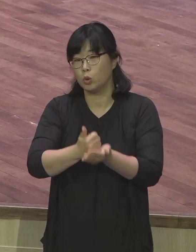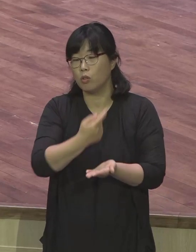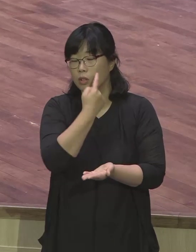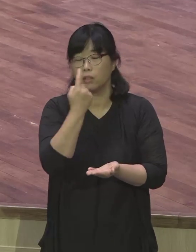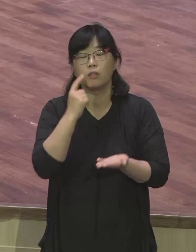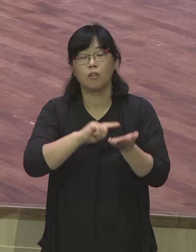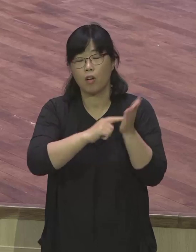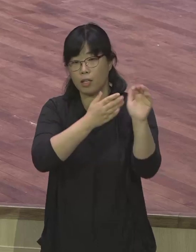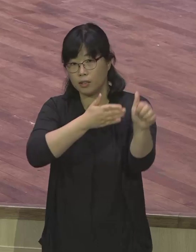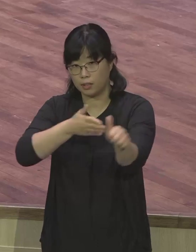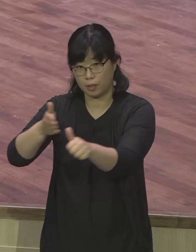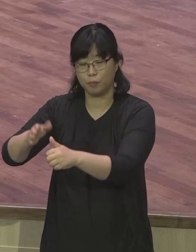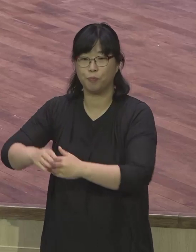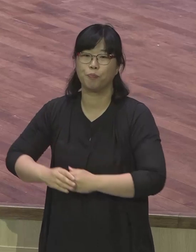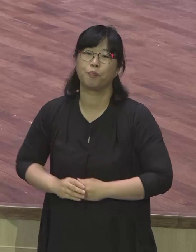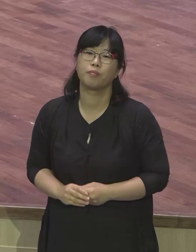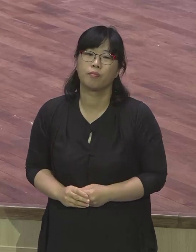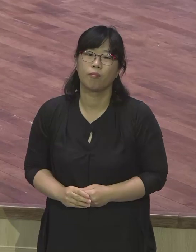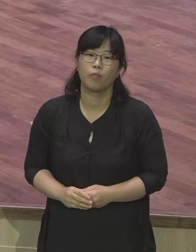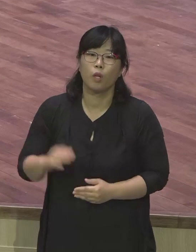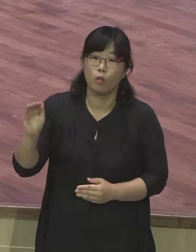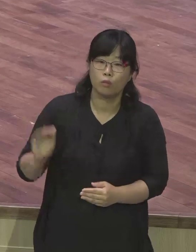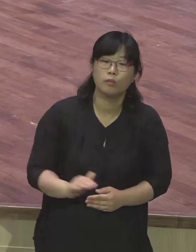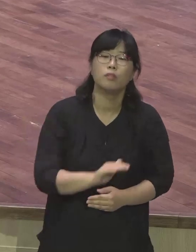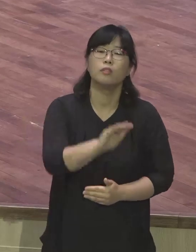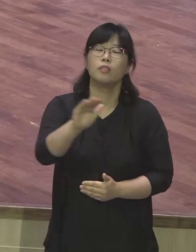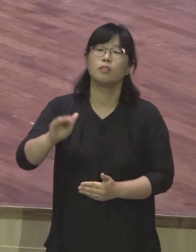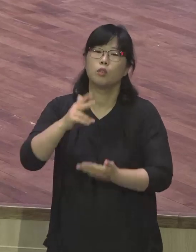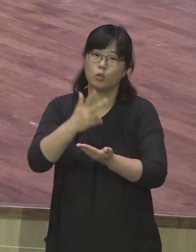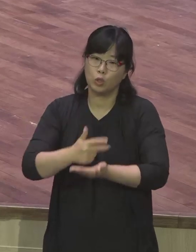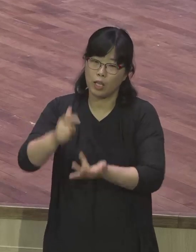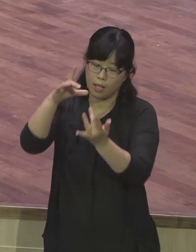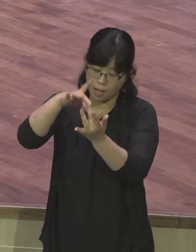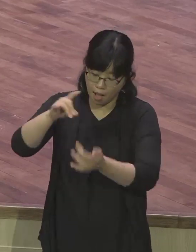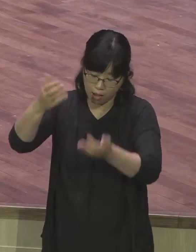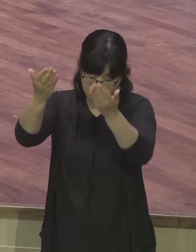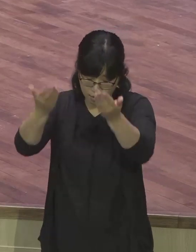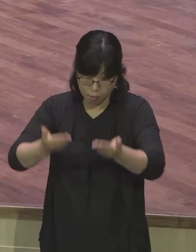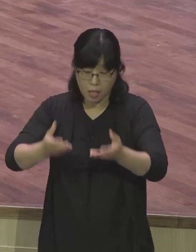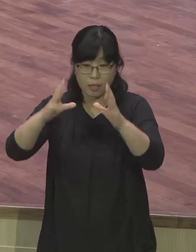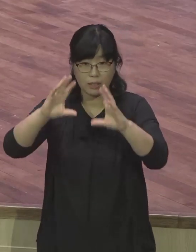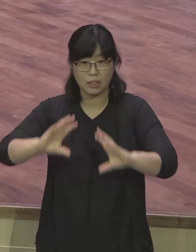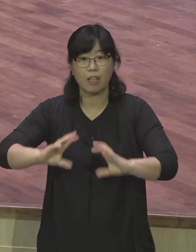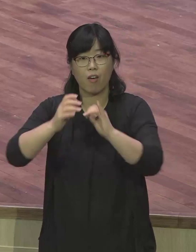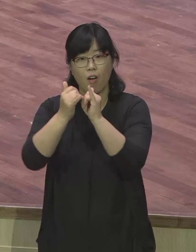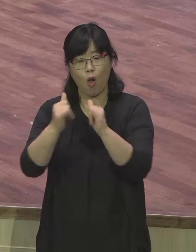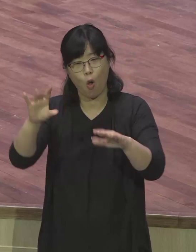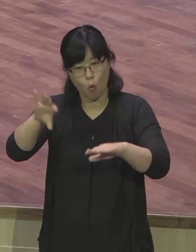우리는 주의 백화신 백성 보니